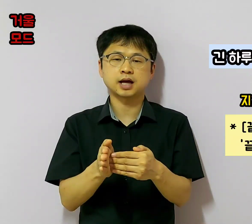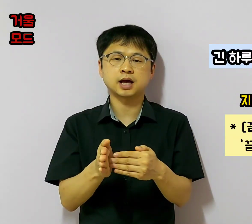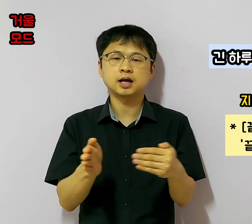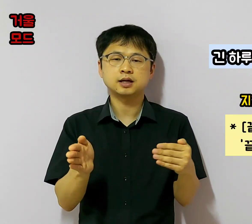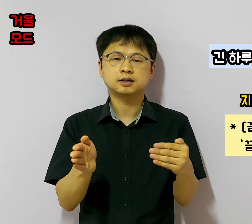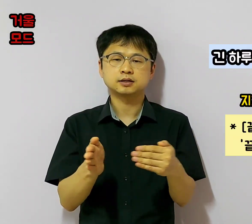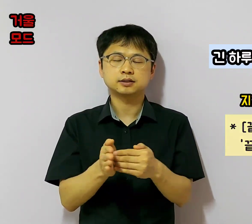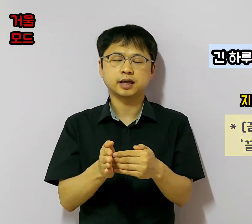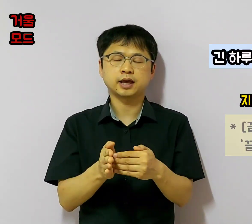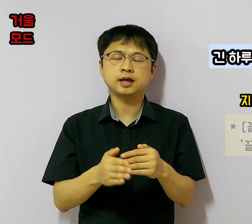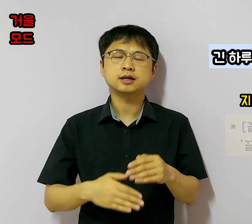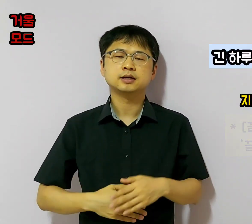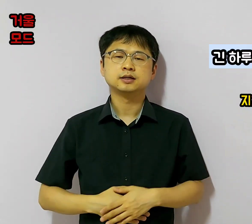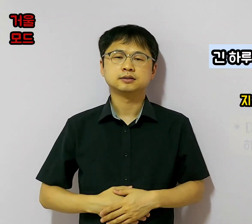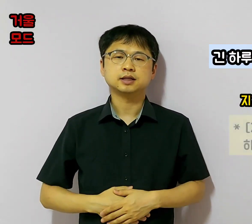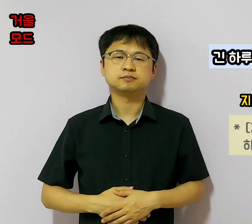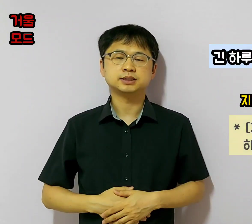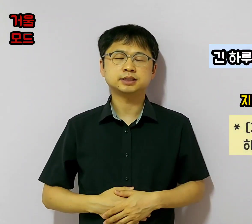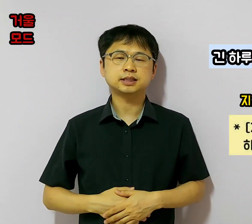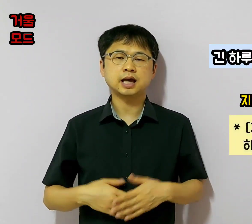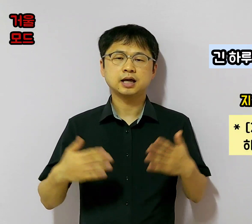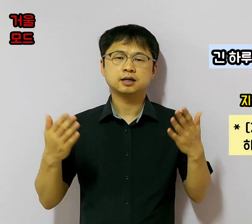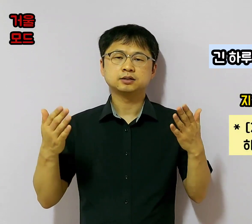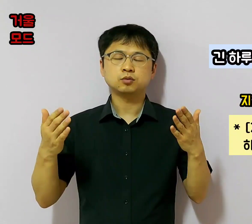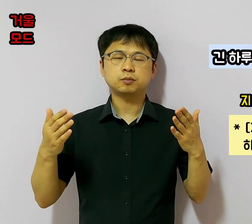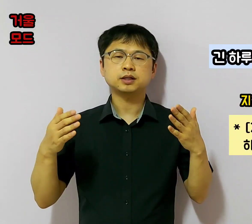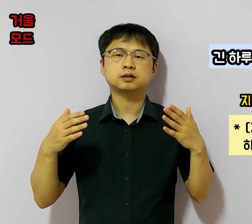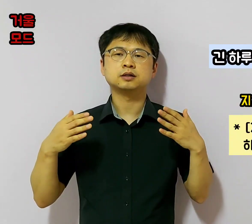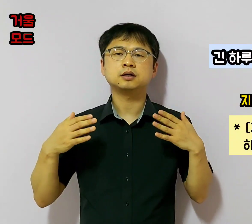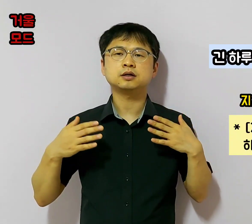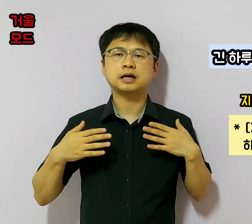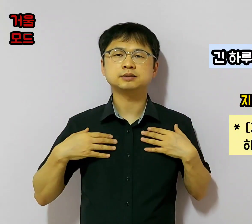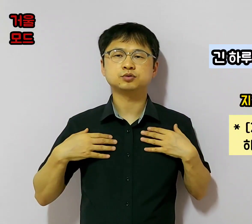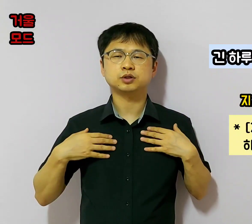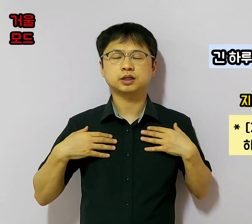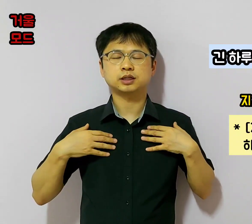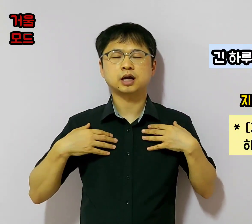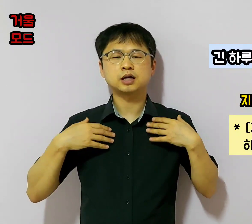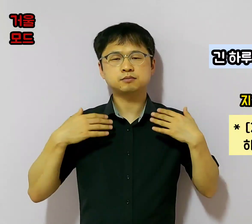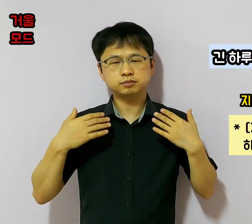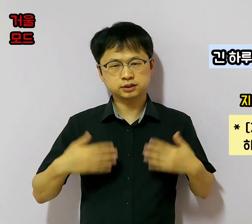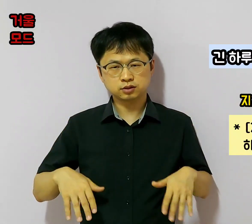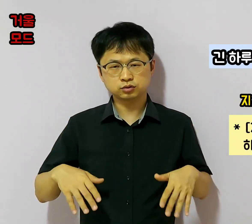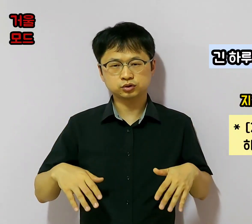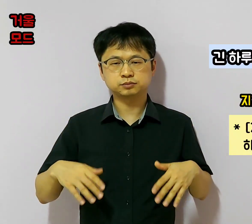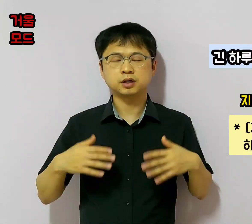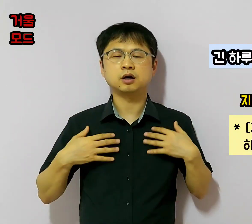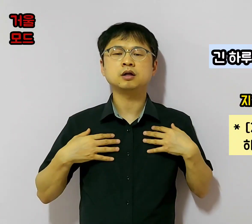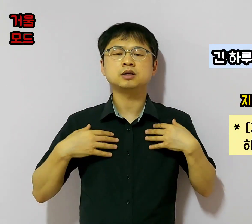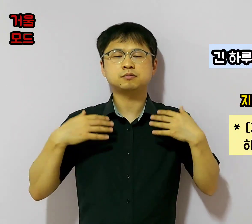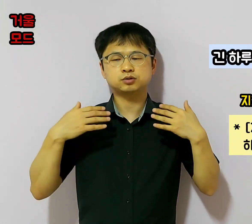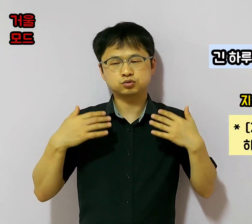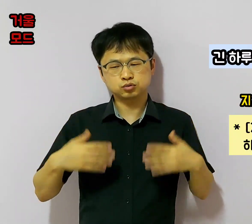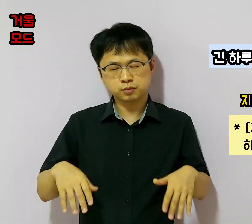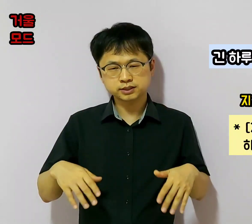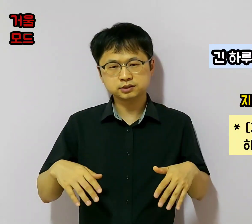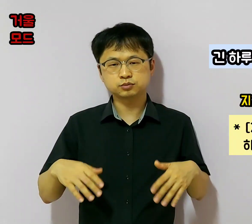됩니다. 끝에. 그 다음 지치다. 손바닥을 가슴 쪽에 댔다가 힘없이 떨궈주시면 힘이 쭉 빠지는